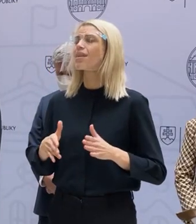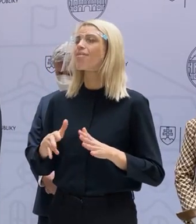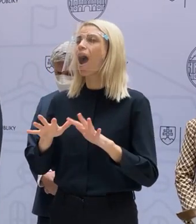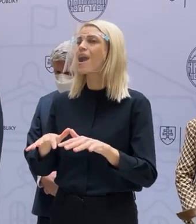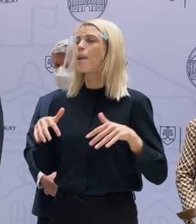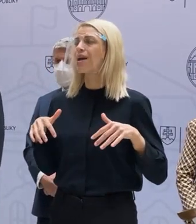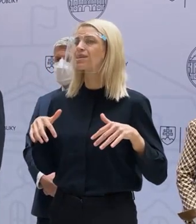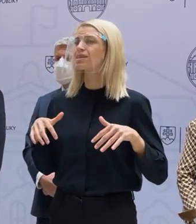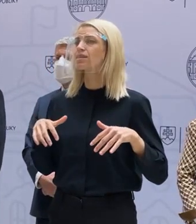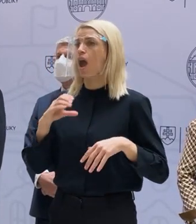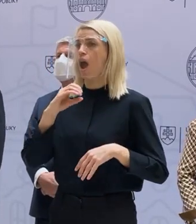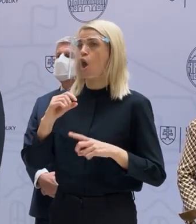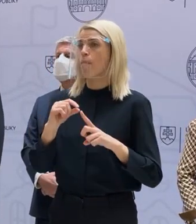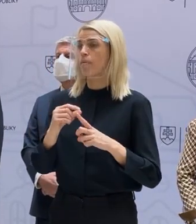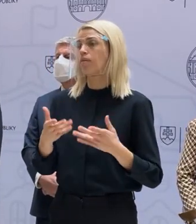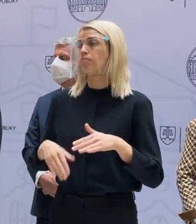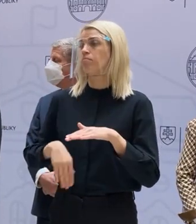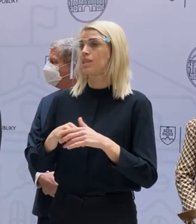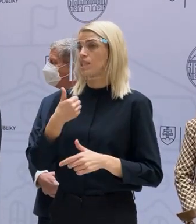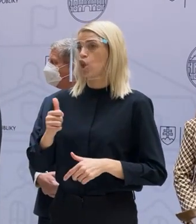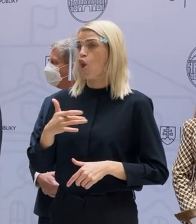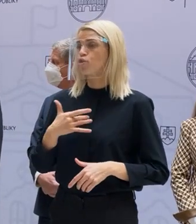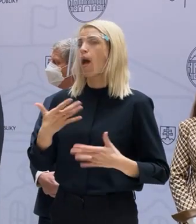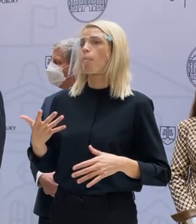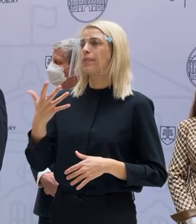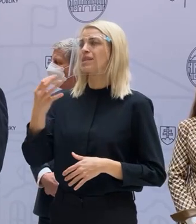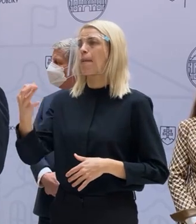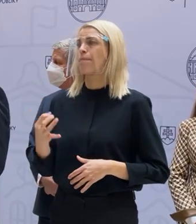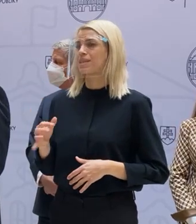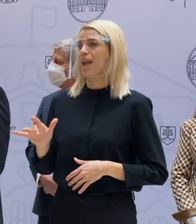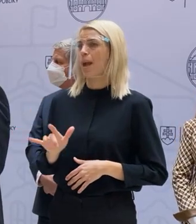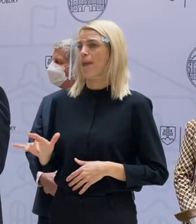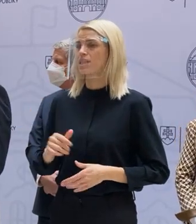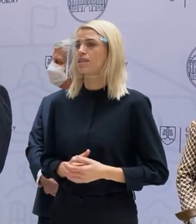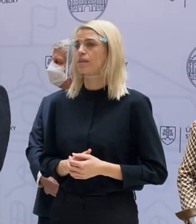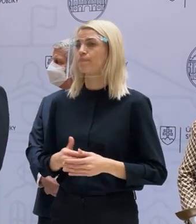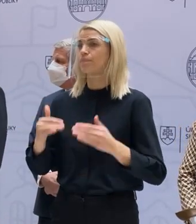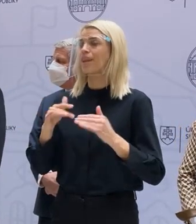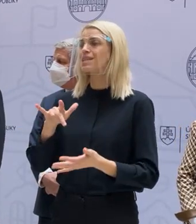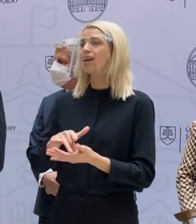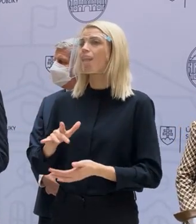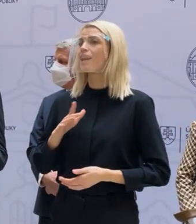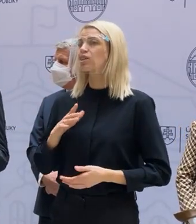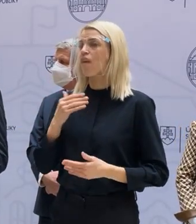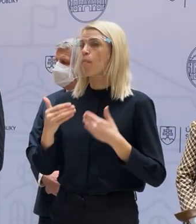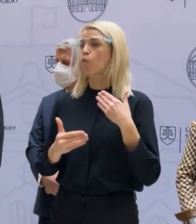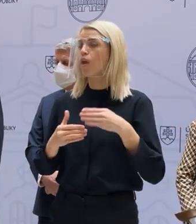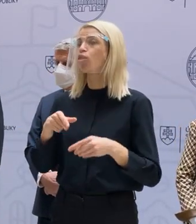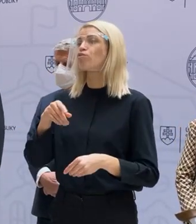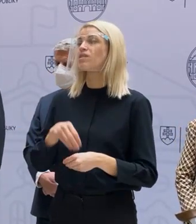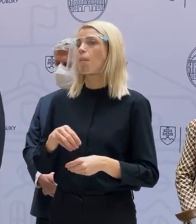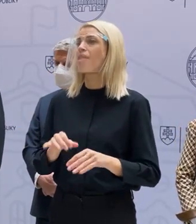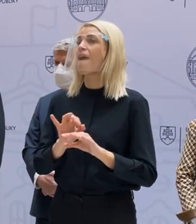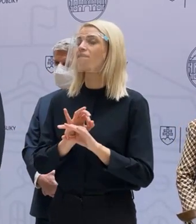režime OP buď na 100 osôb alebo 50% kapacity. Pri stredne rizikových podujatiach, pod ktoré si môžeme